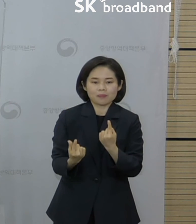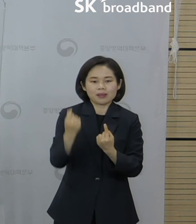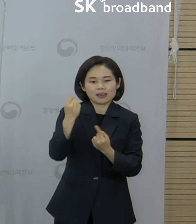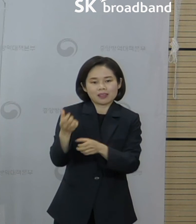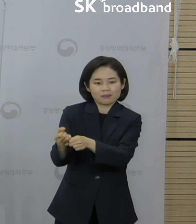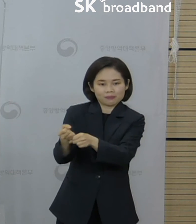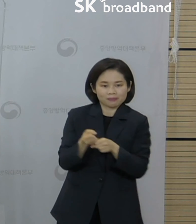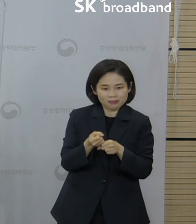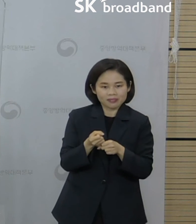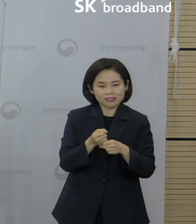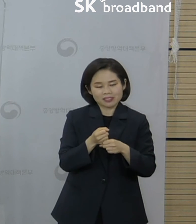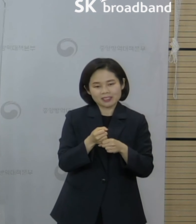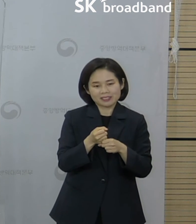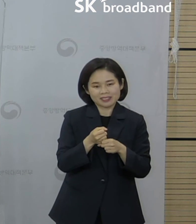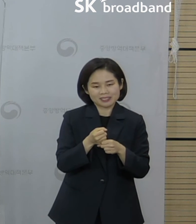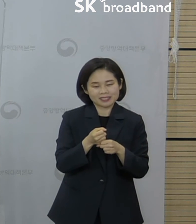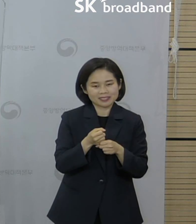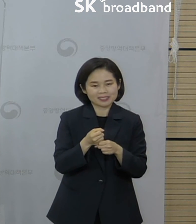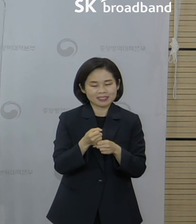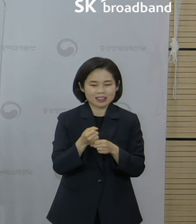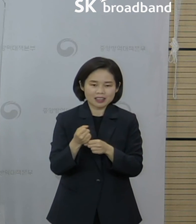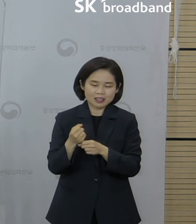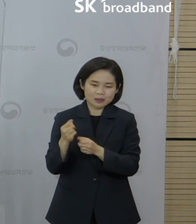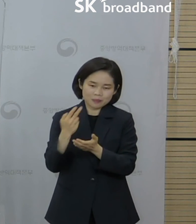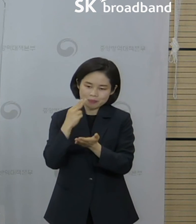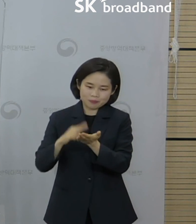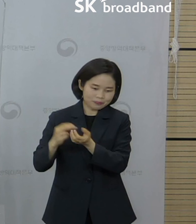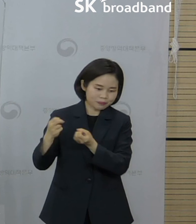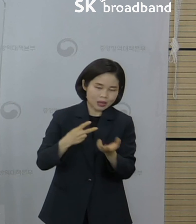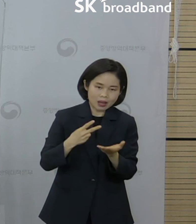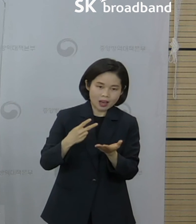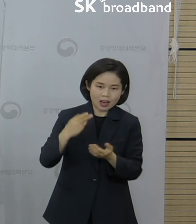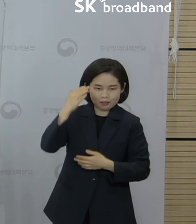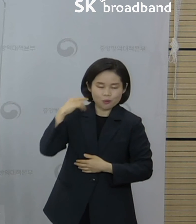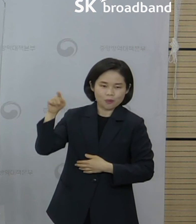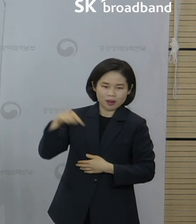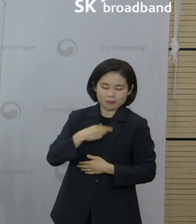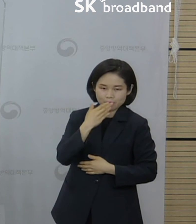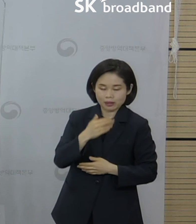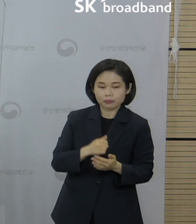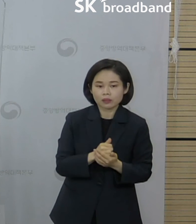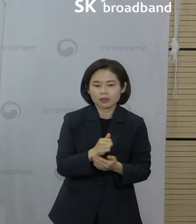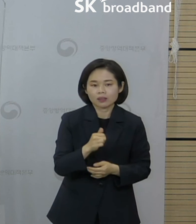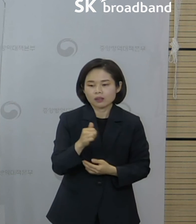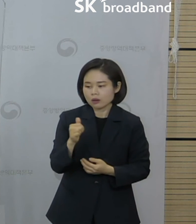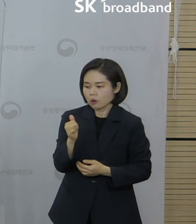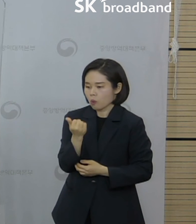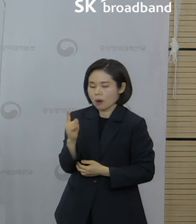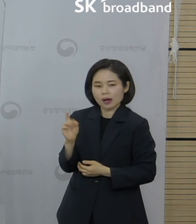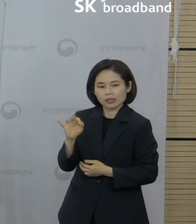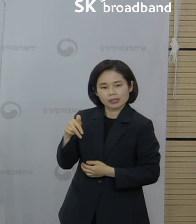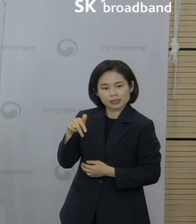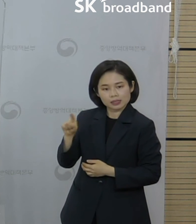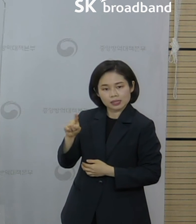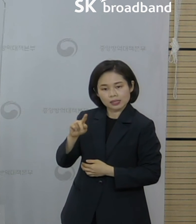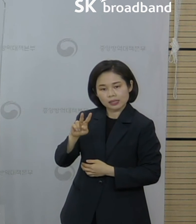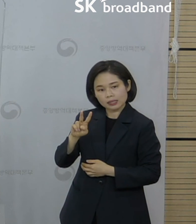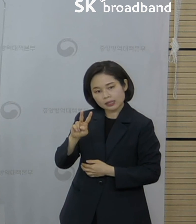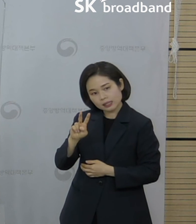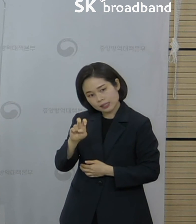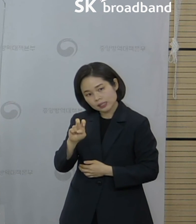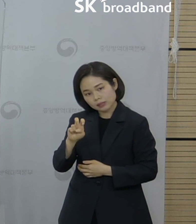되겠습니다. 또 코박스 화이자 물량의 29만 7천 회분은